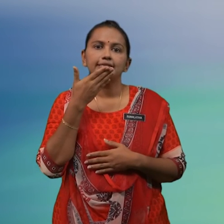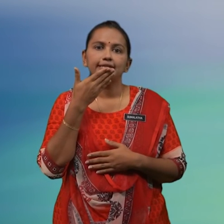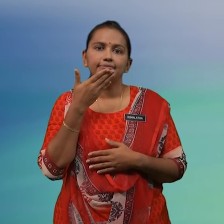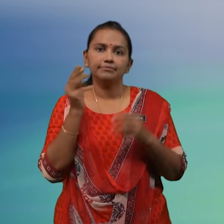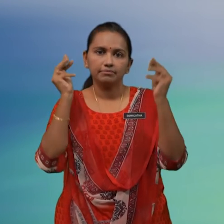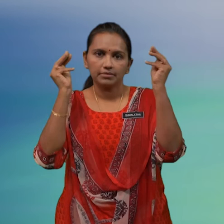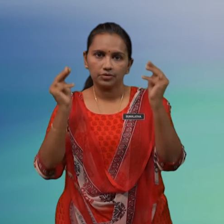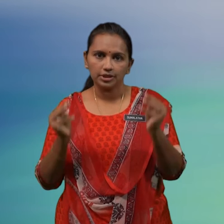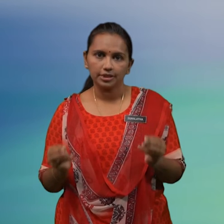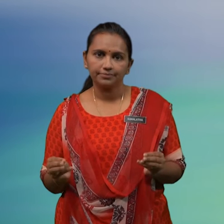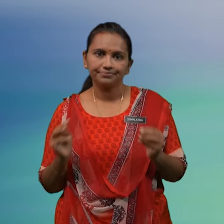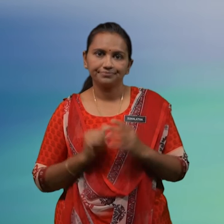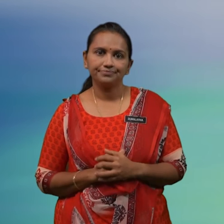pernafasan manusia.